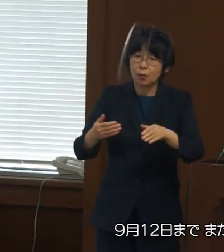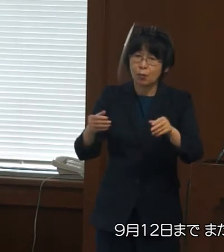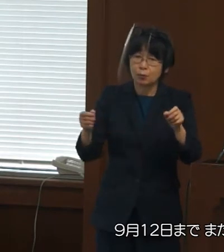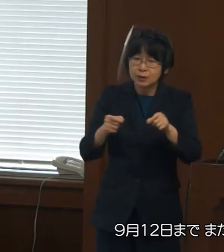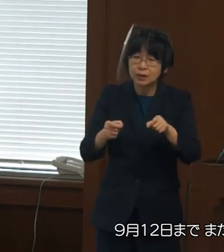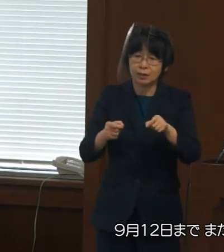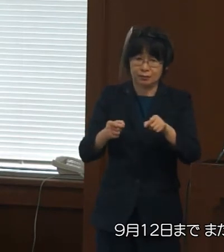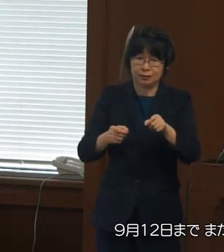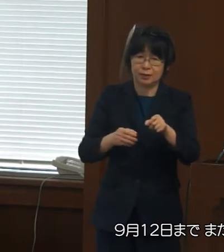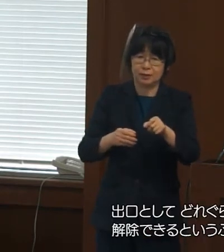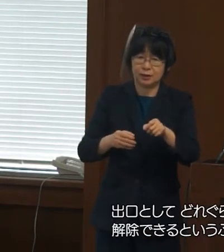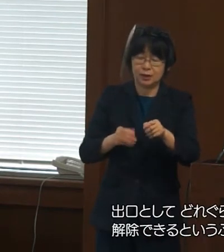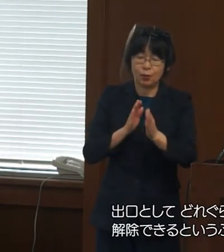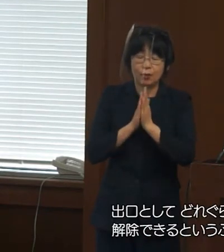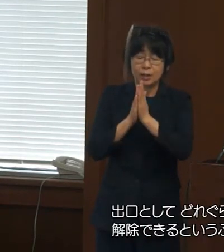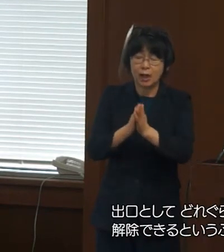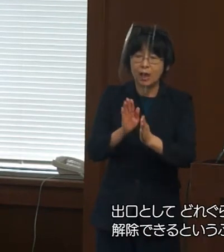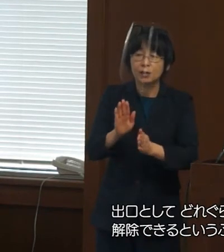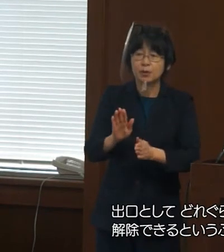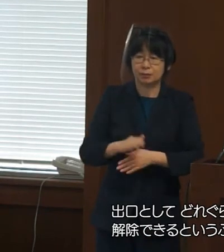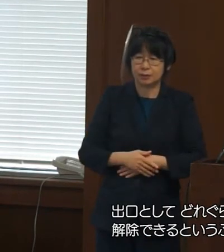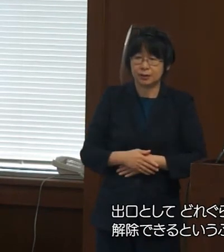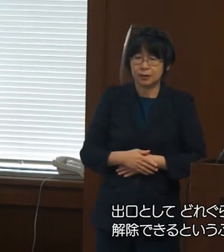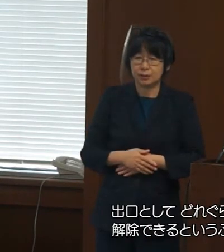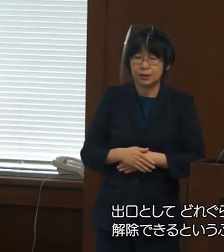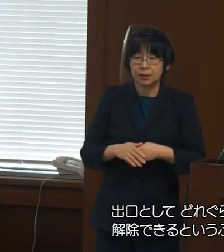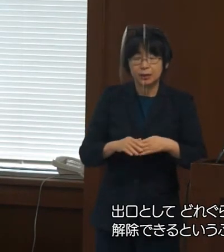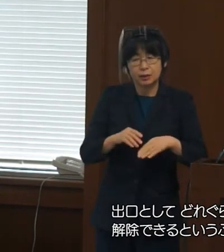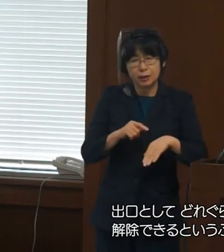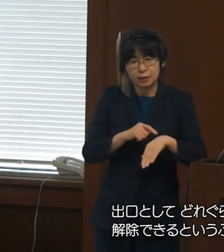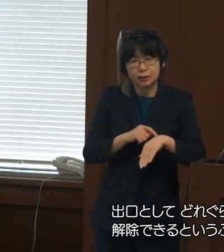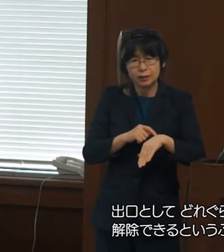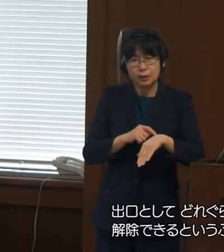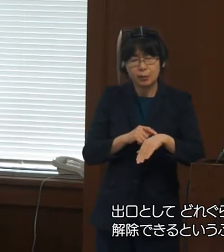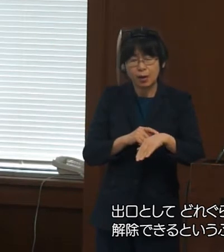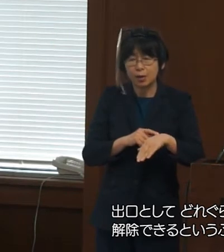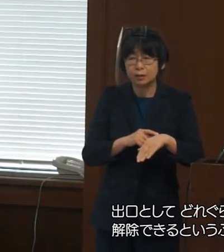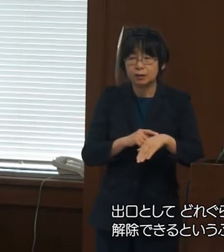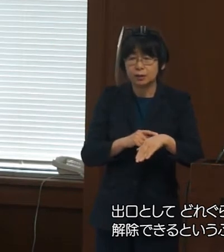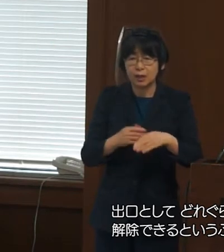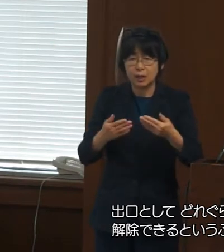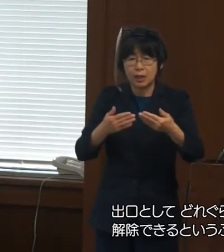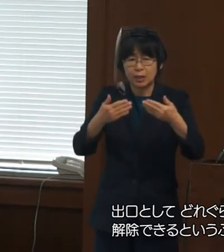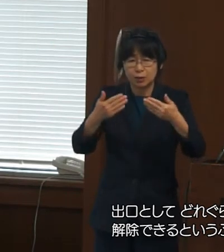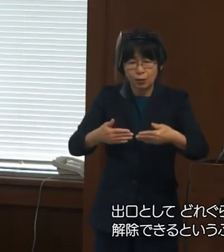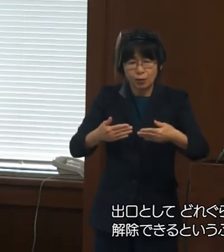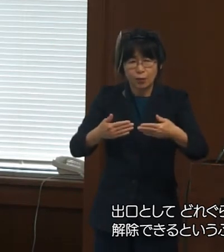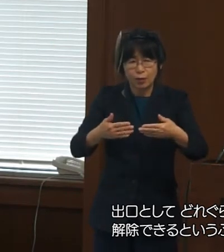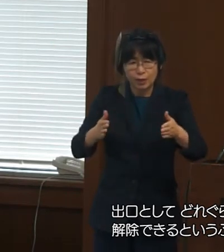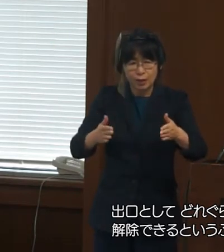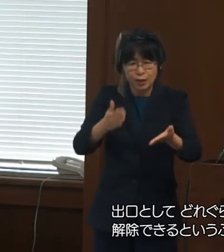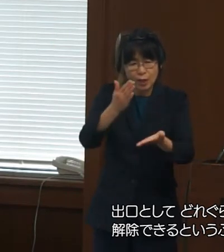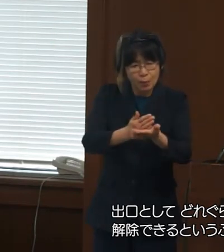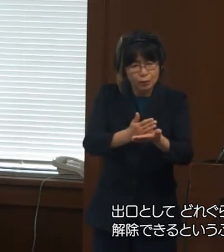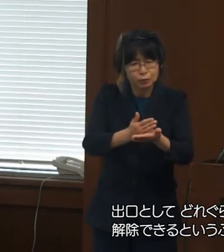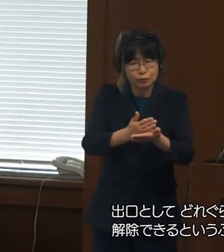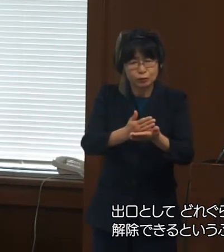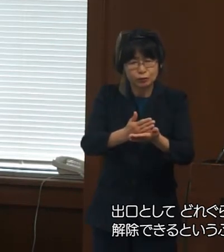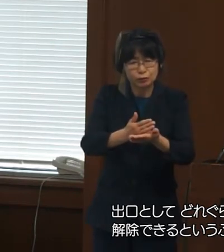また2週間以上かかりますが、まあ、出口としてどれぐらいの指標になったら、まあ解除できるというふうに考えでし